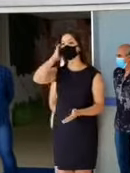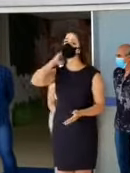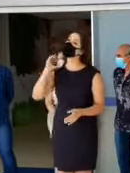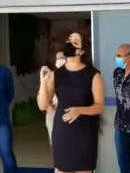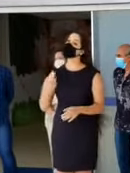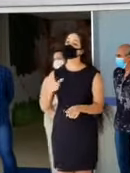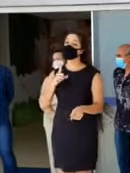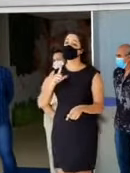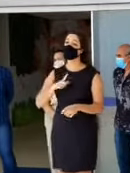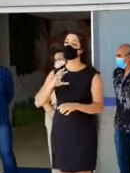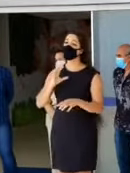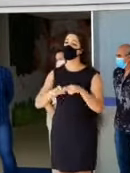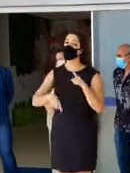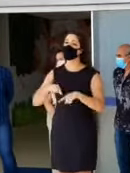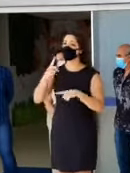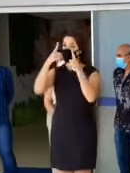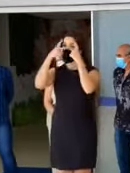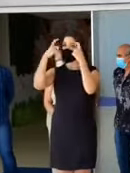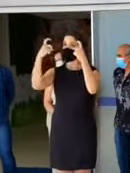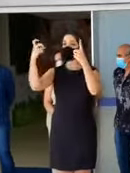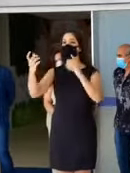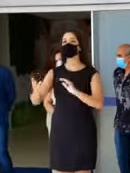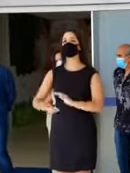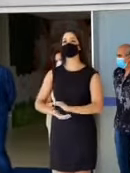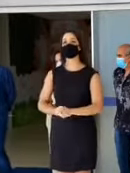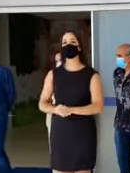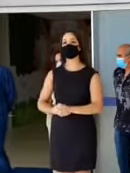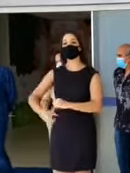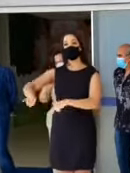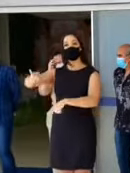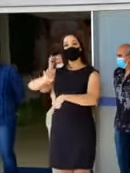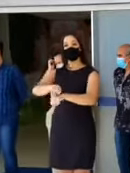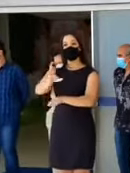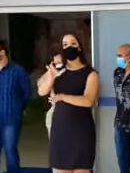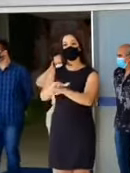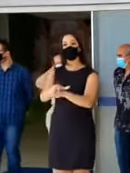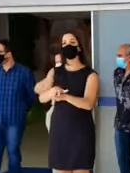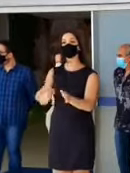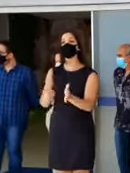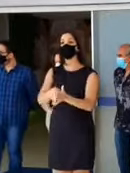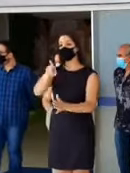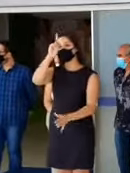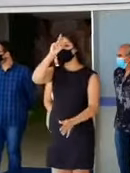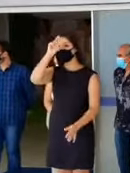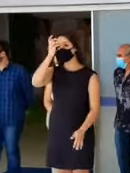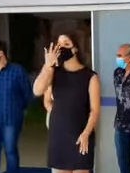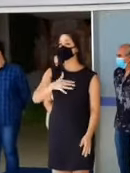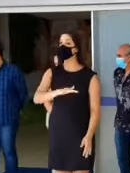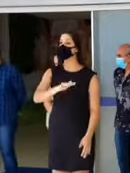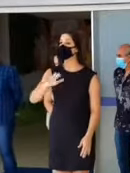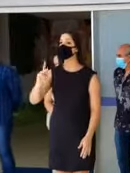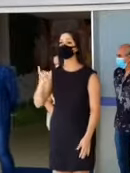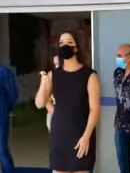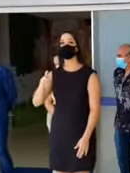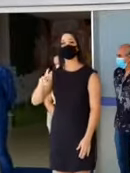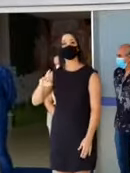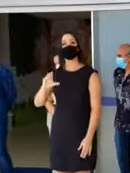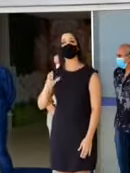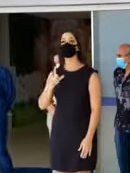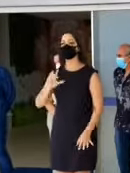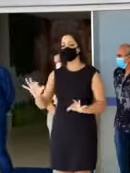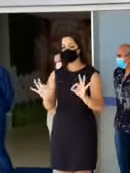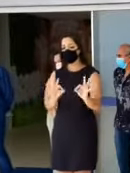que sofreram algum tipo de violência. O Centro de Internação Pediátrico Dr. Helder Castro de Bastos